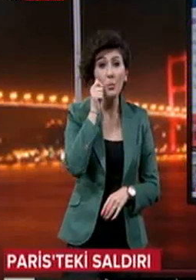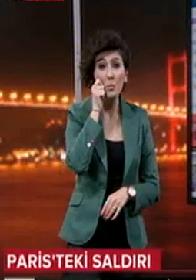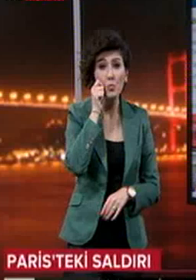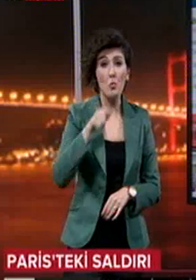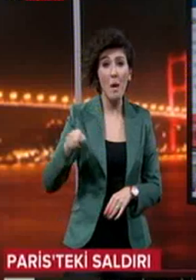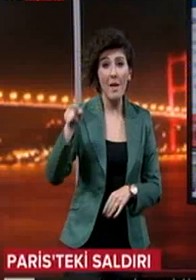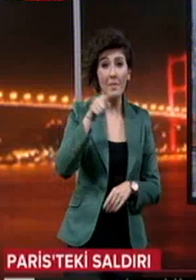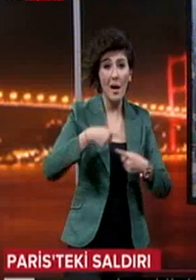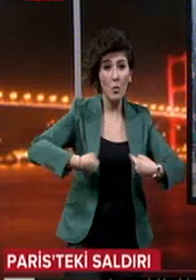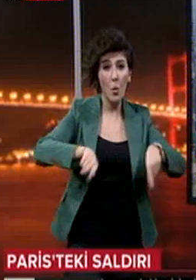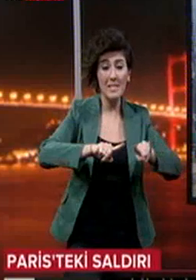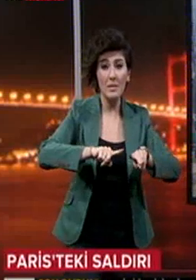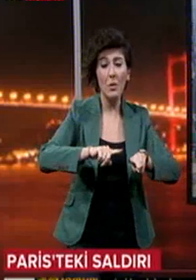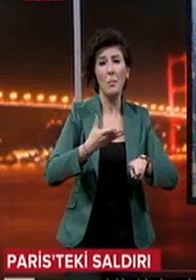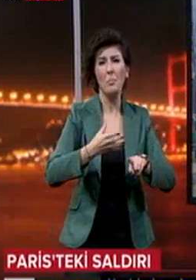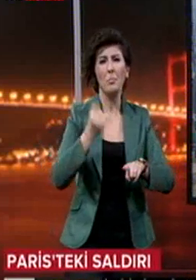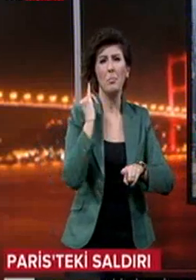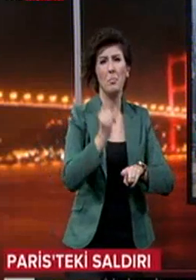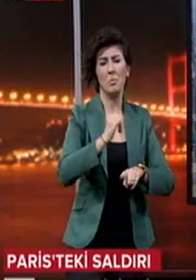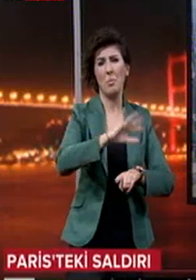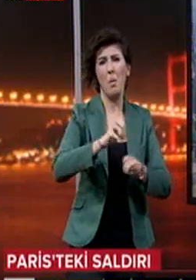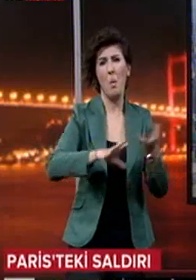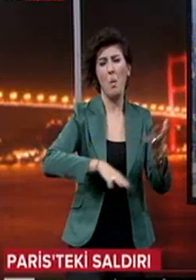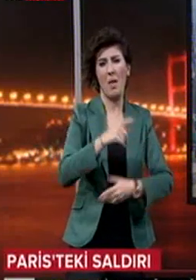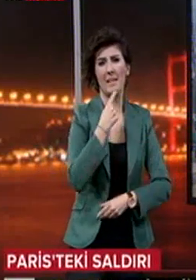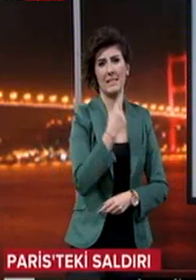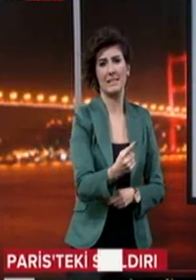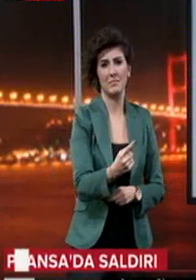Fransa'daki Müslümanlar Konseyi de olayı barbarlık olarak tanımladı.